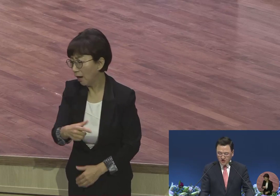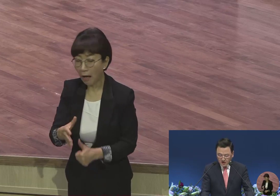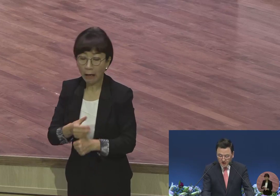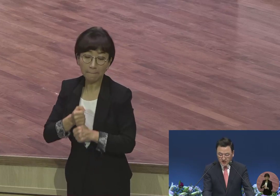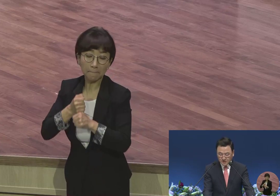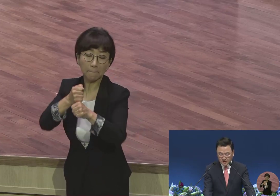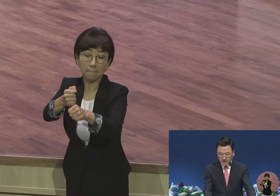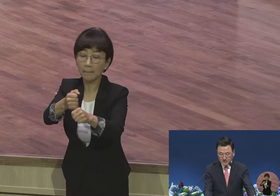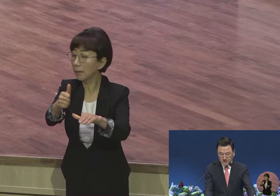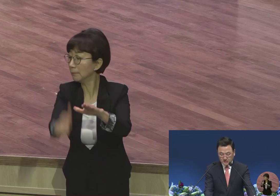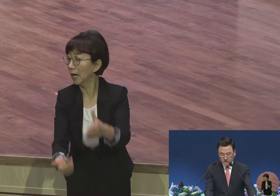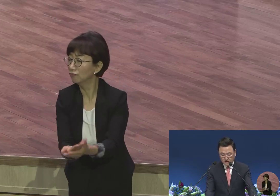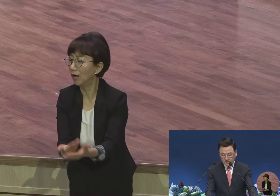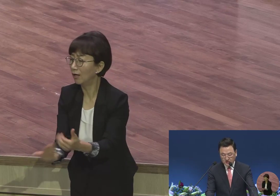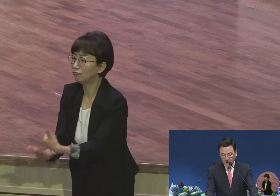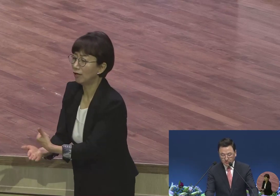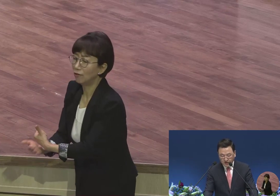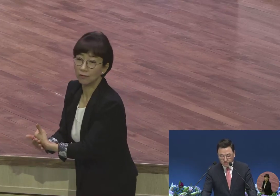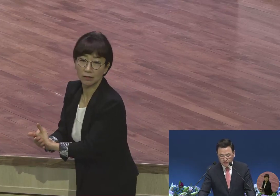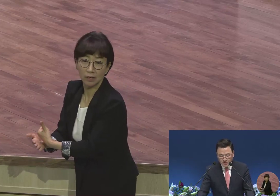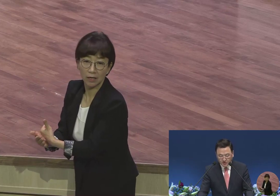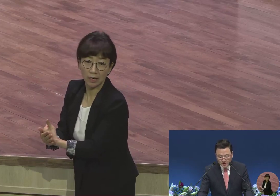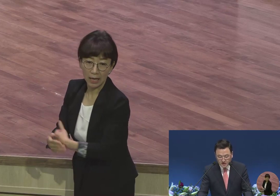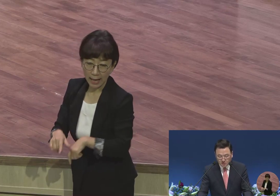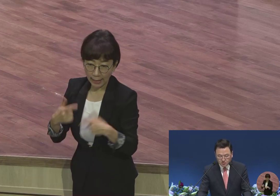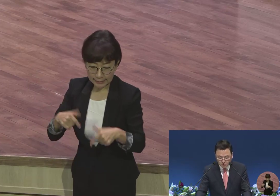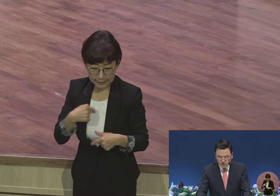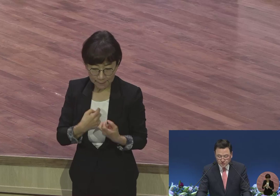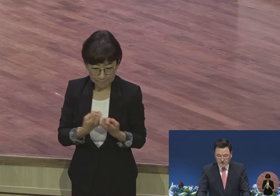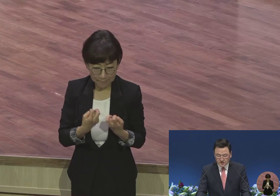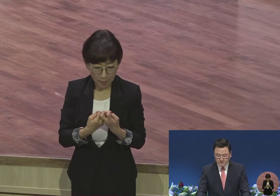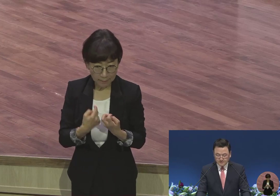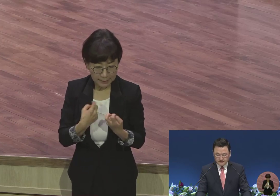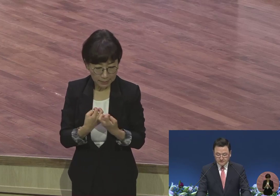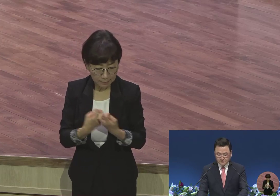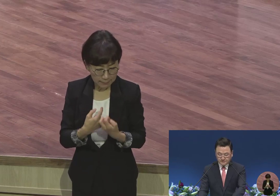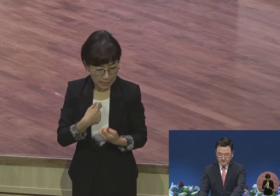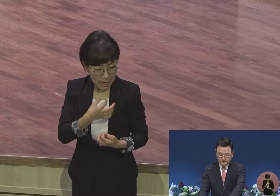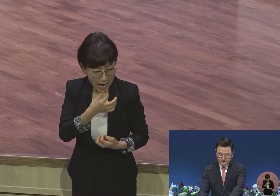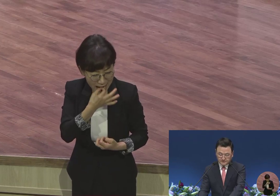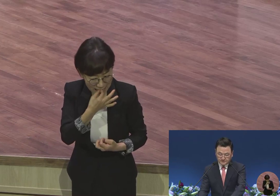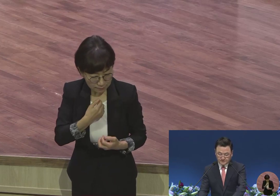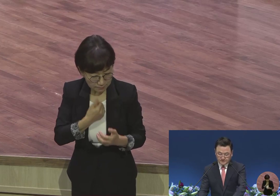넣어달라고 얘기합니다. 자기 방법대로 하겠다고 부르짖고 있어요.